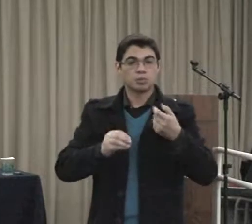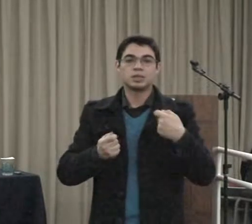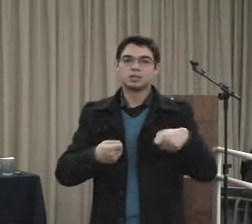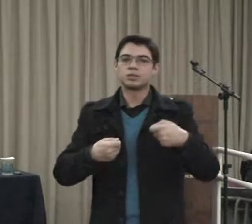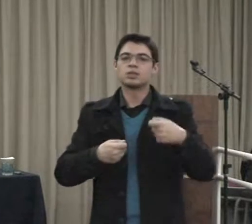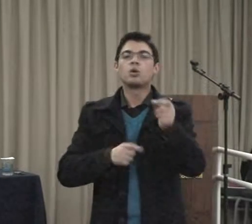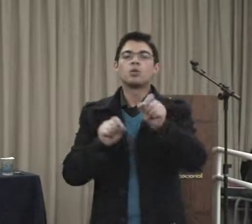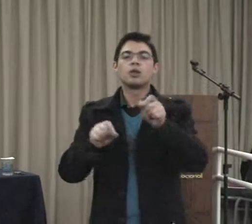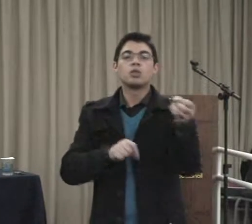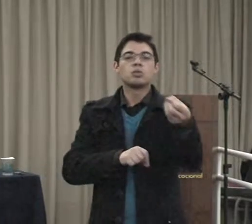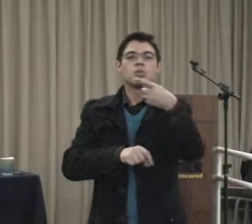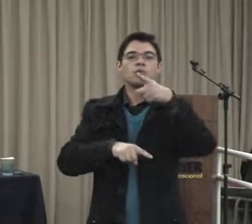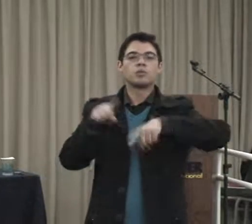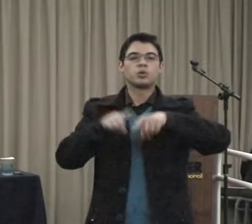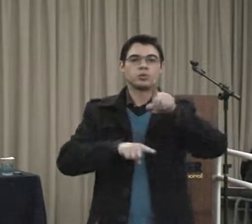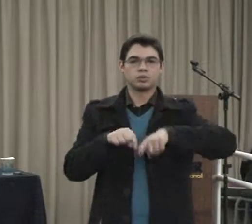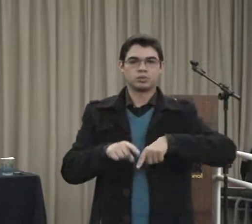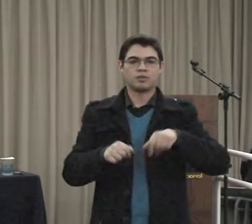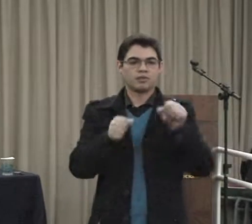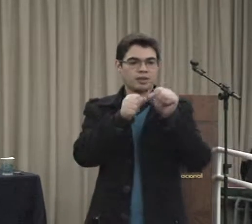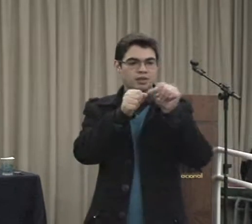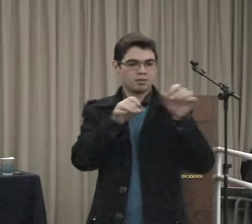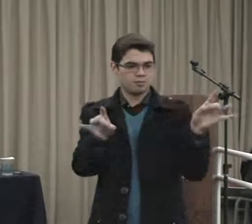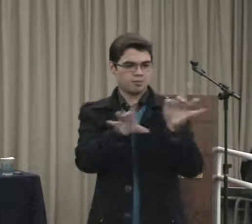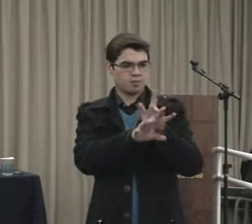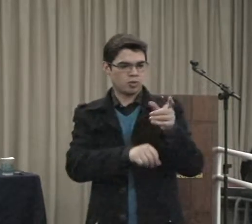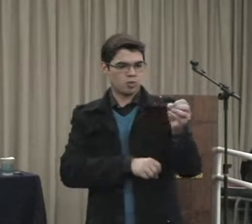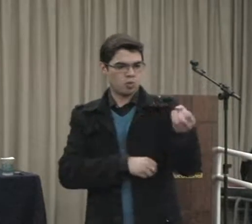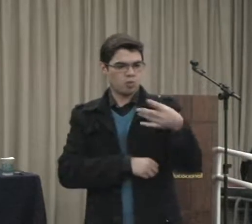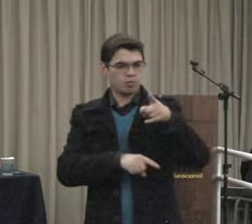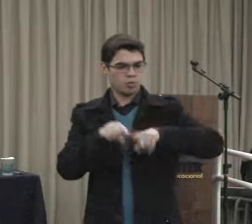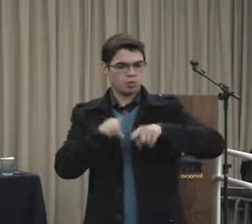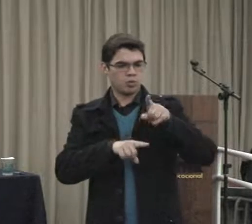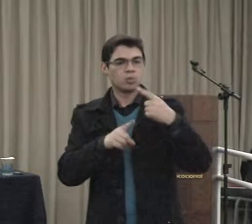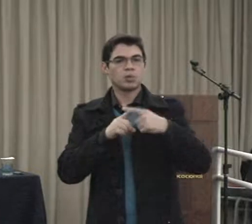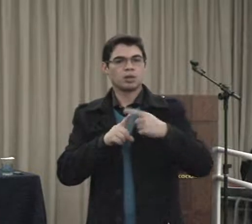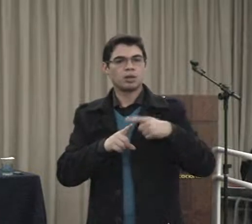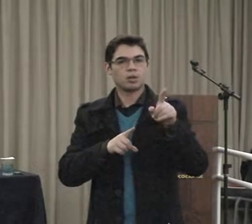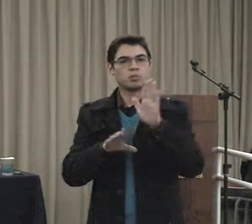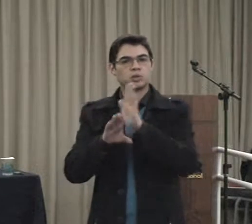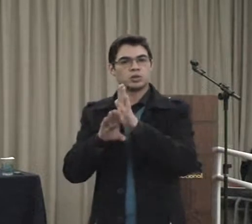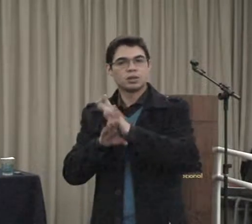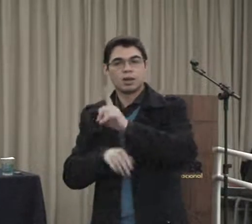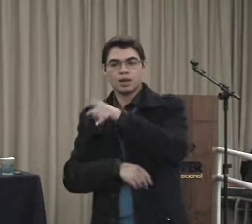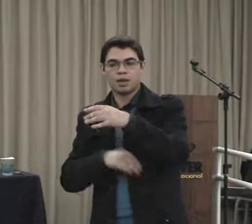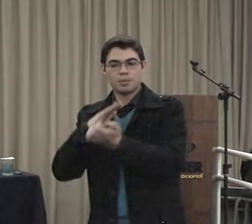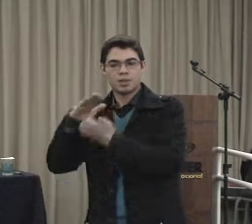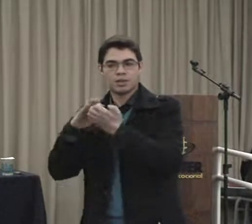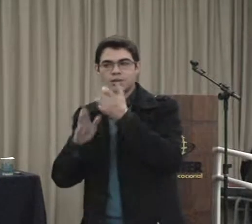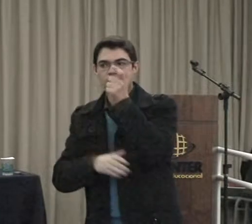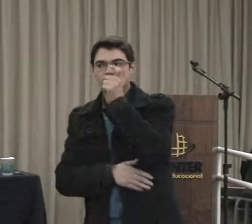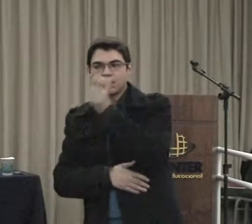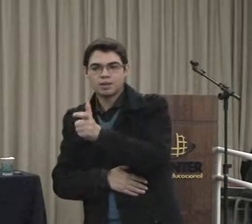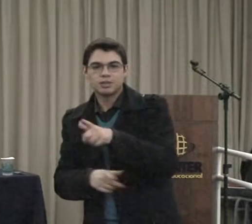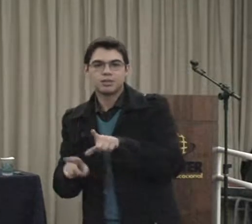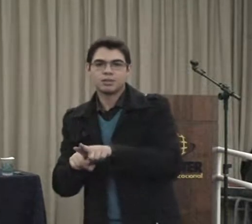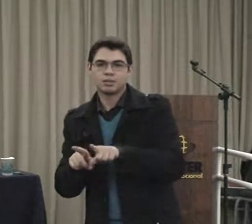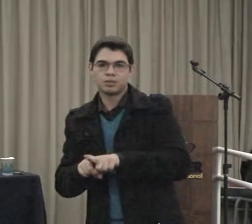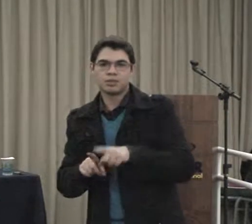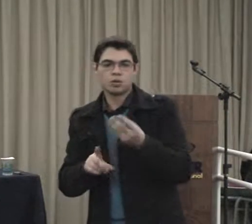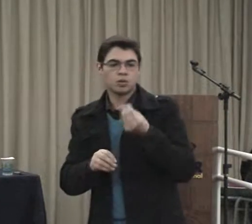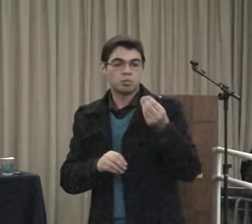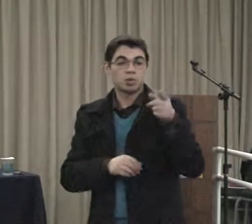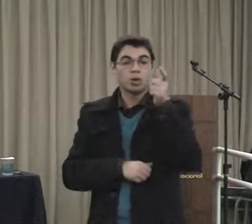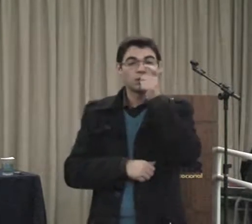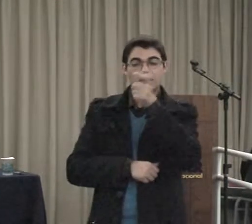produto. Inventou um novo produto por quê? Para juntar o interesse da empresa com o interesse das